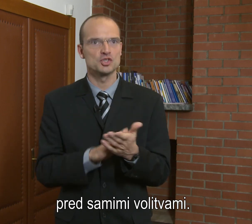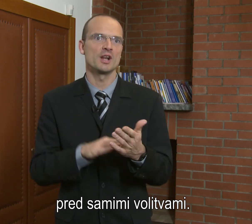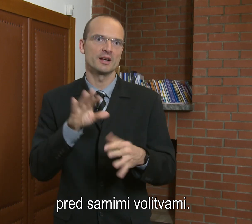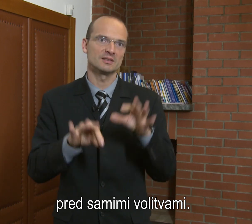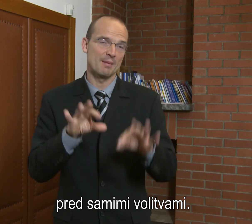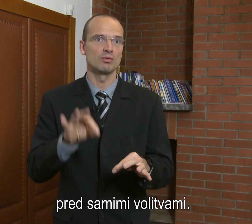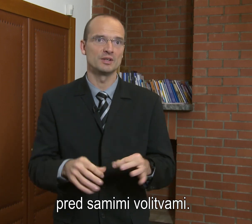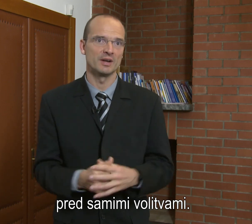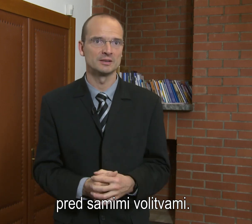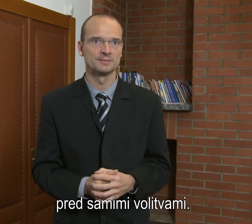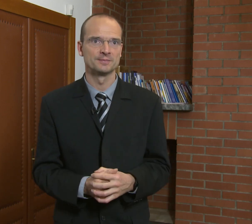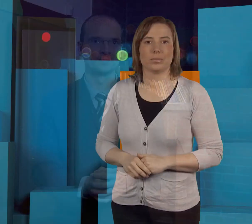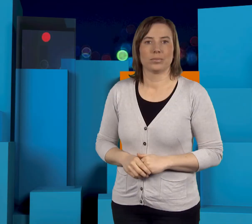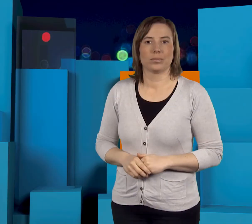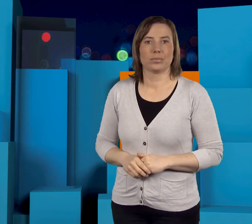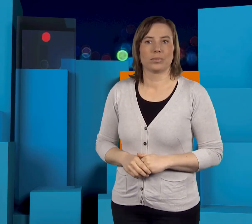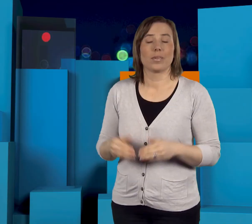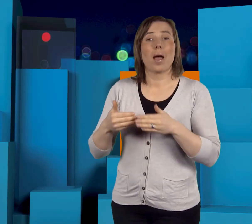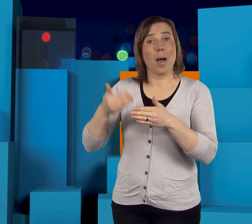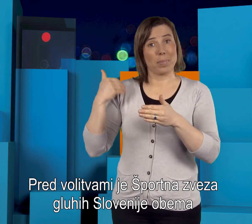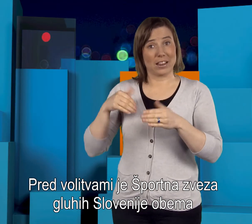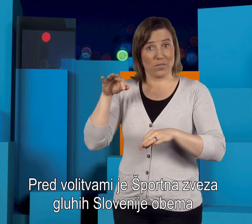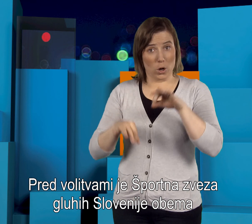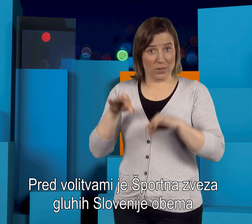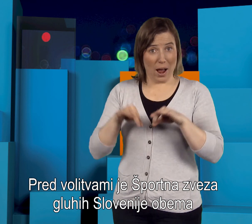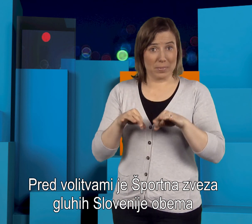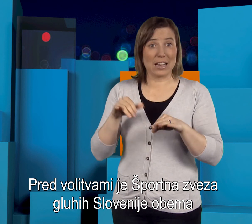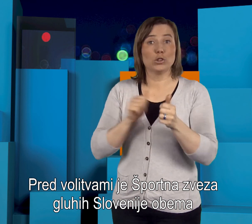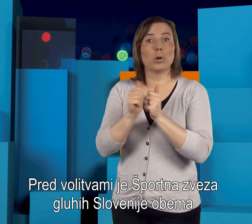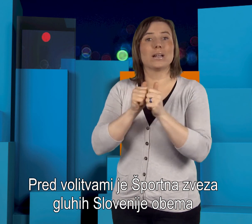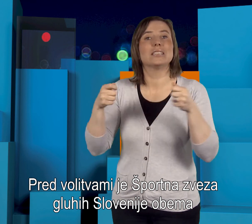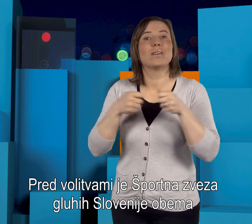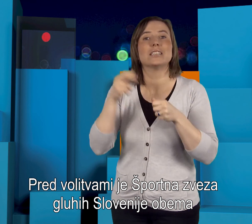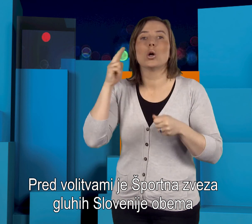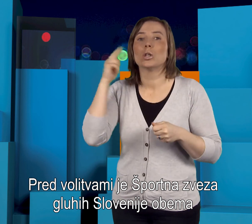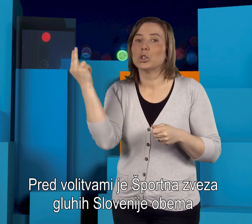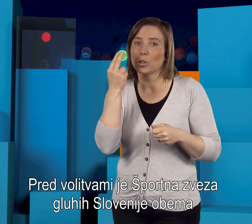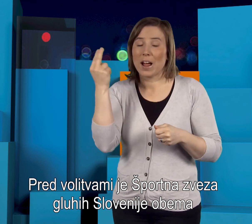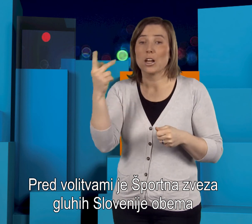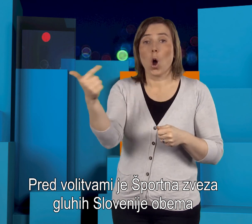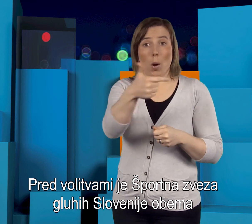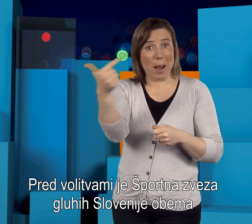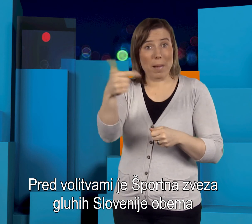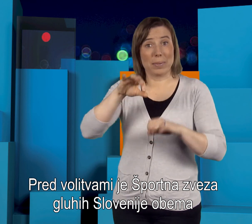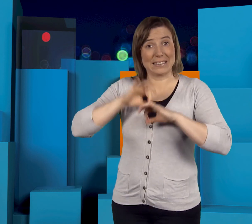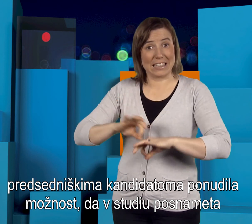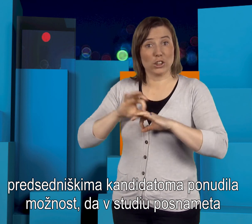začele same volitve. Pred volitvami je Športna zveza gluhih Slovenije obema predsedniškima